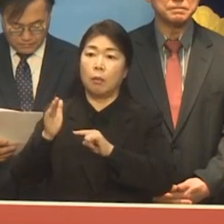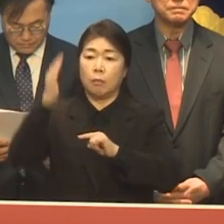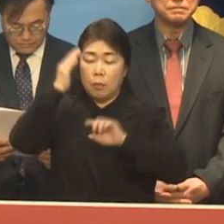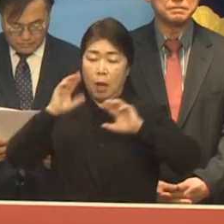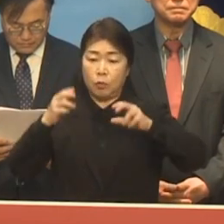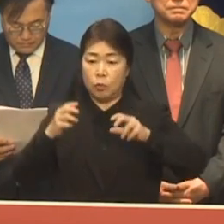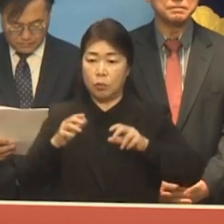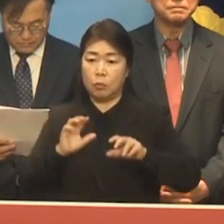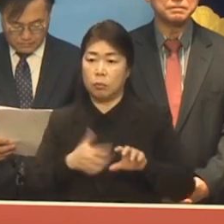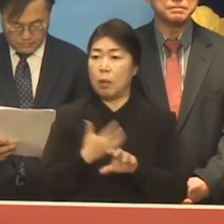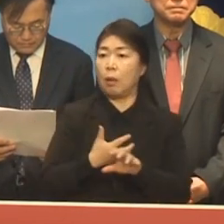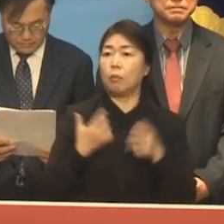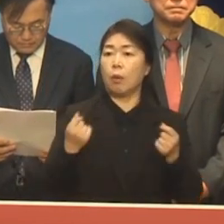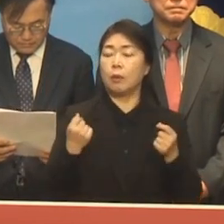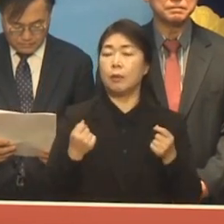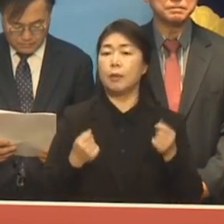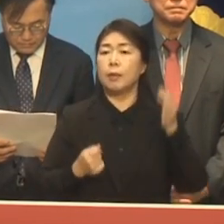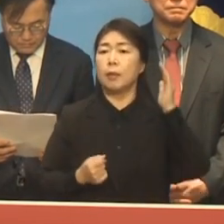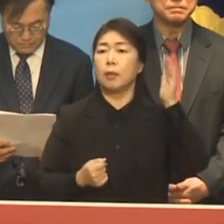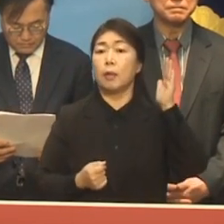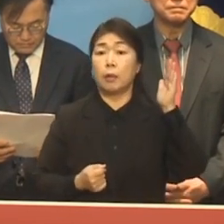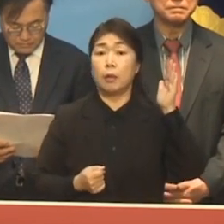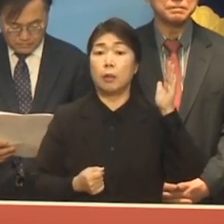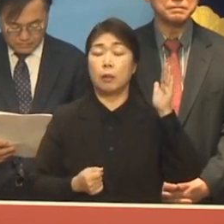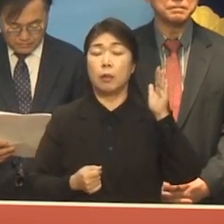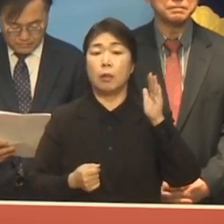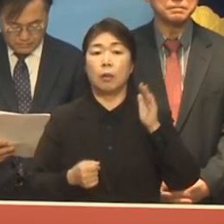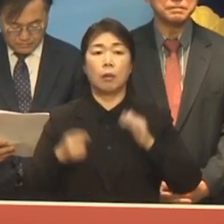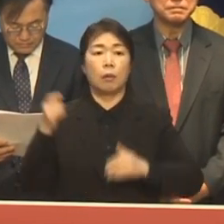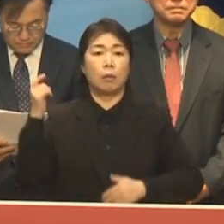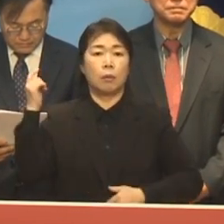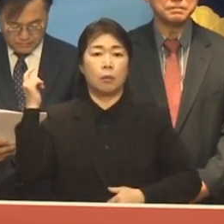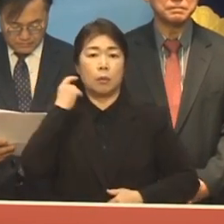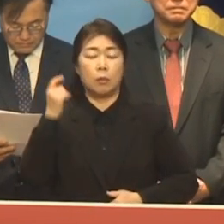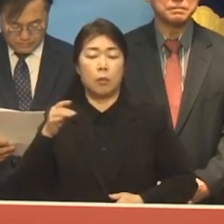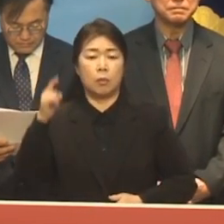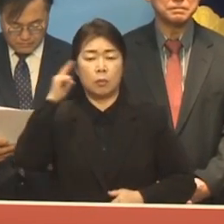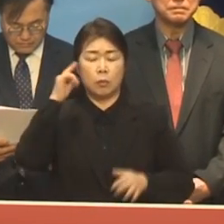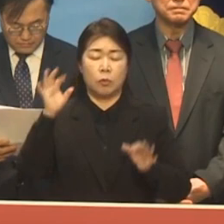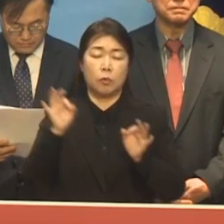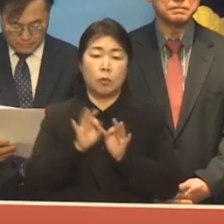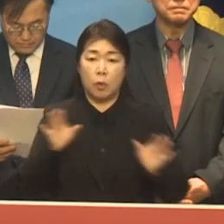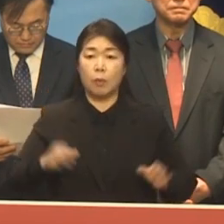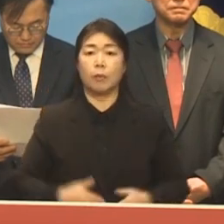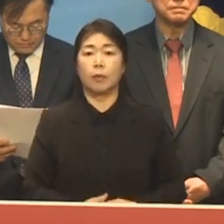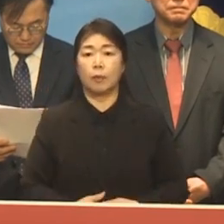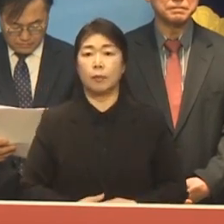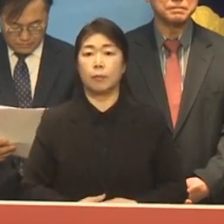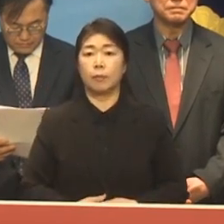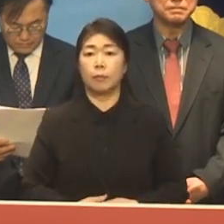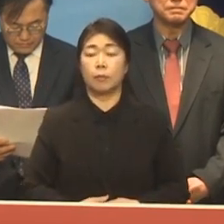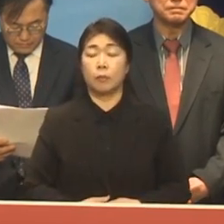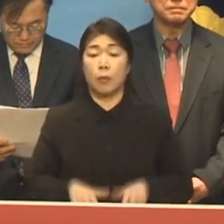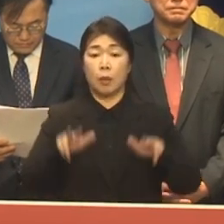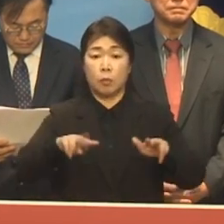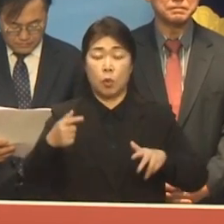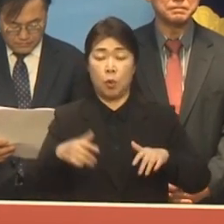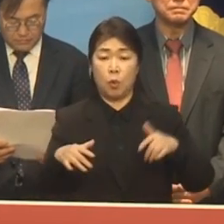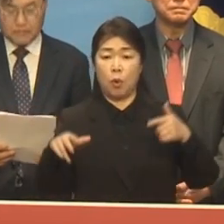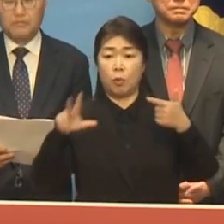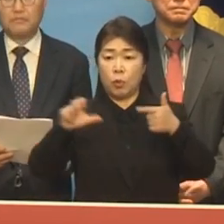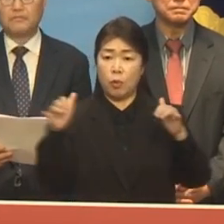끔찍한 발언에 우리는 충격과 분노를 금할 수 없습니다. 아직도 6.25 전쟁으로